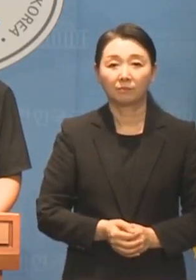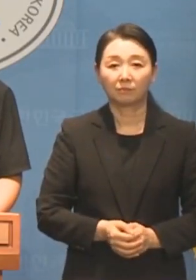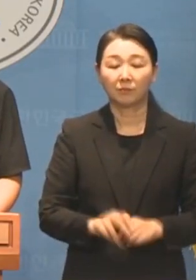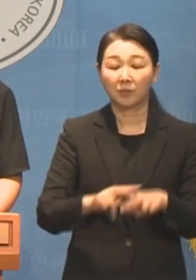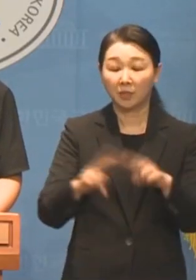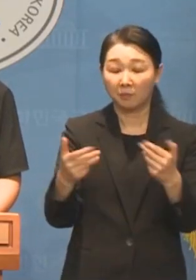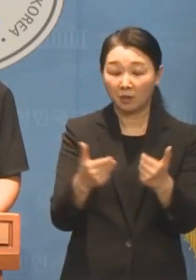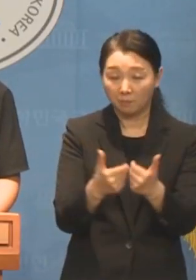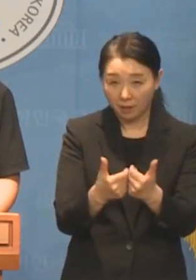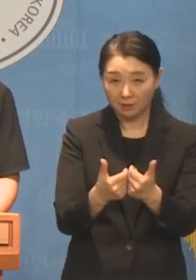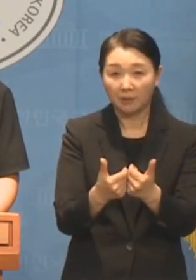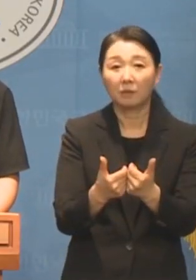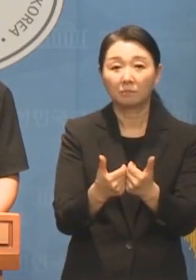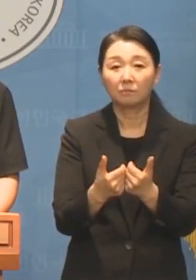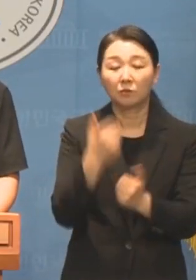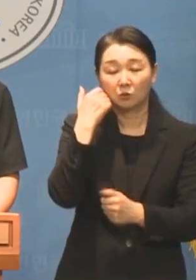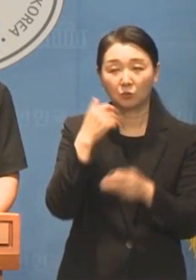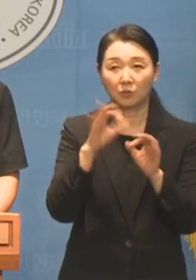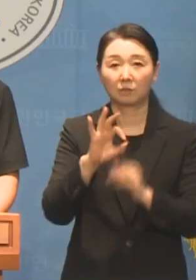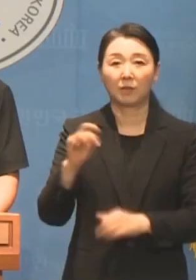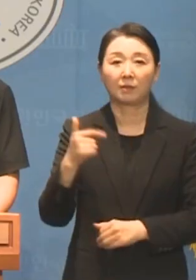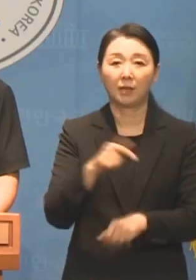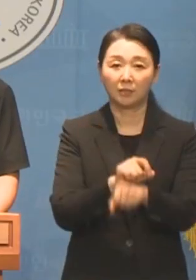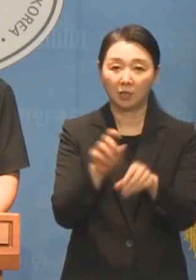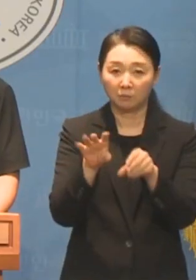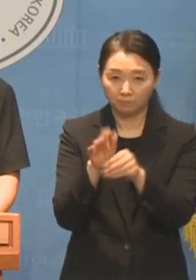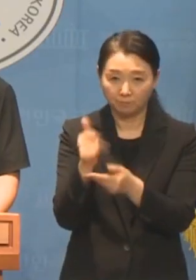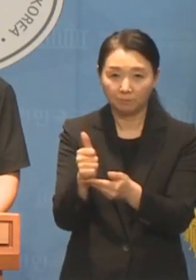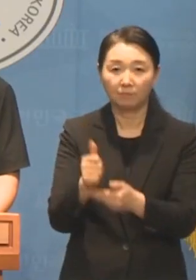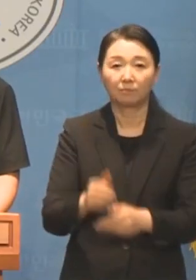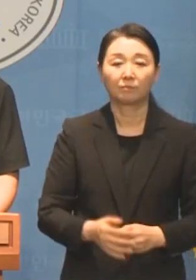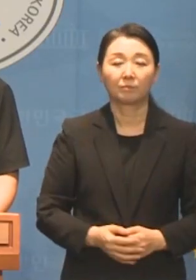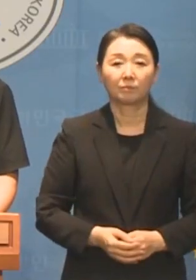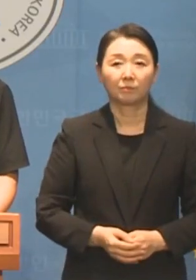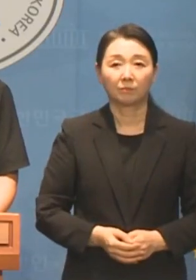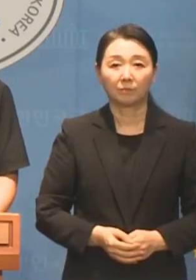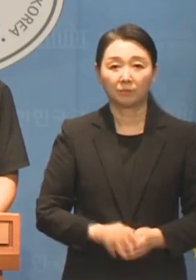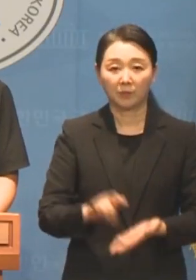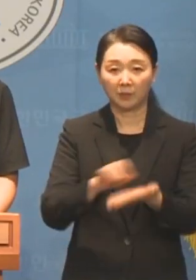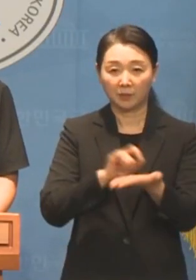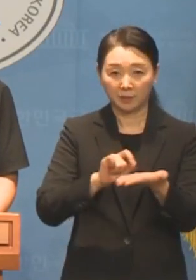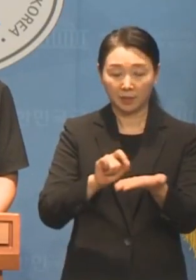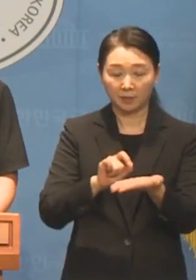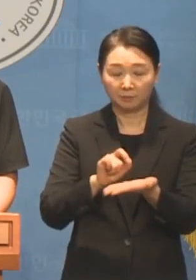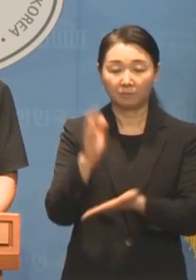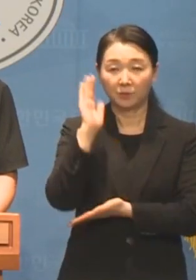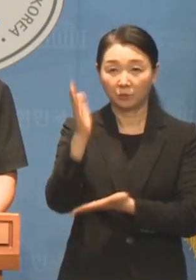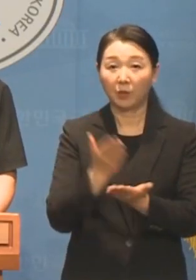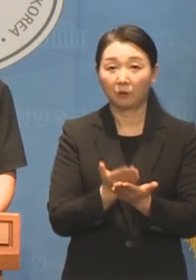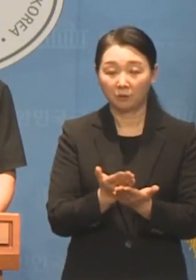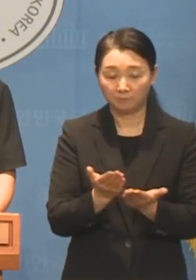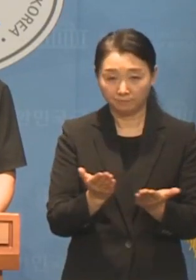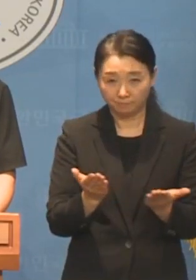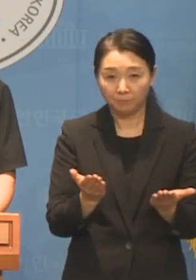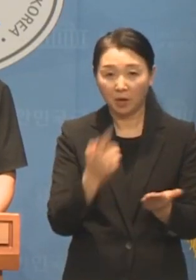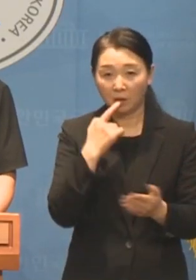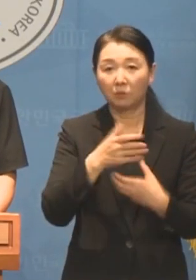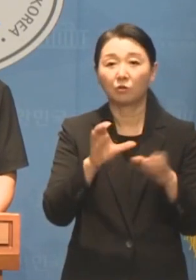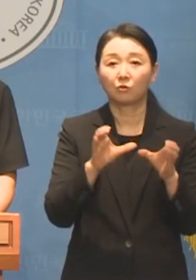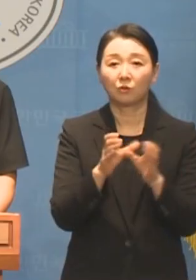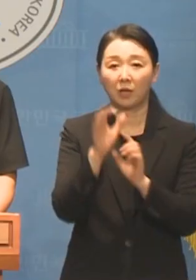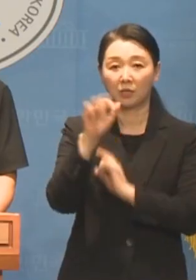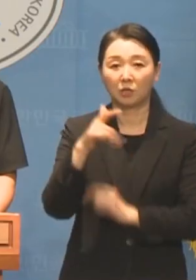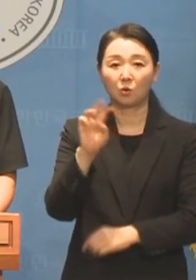케이블카 반대 설악권 주민대책위 김한나 사무국장이십니다. 그러면 기자회견 시작을 하는 인사말로 더불어민주당